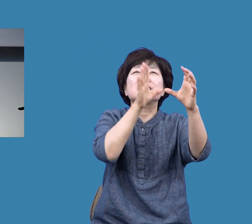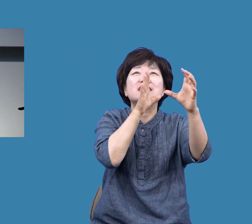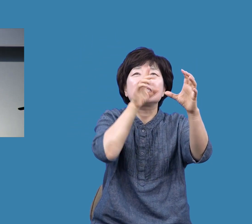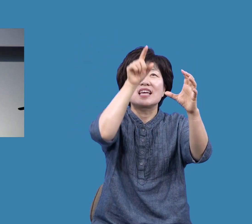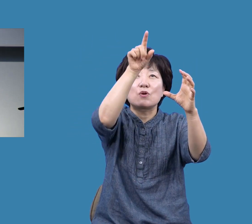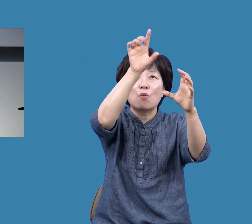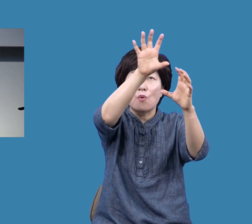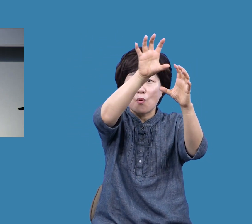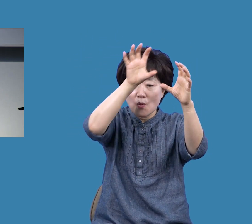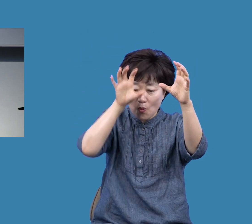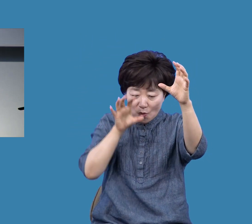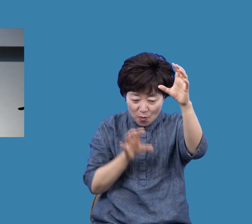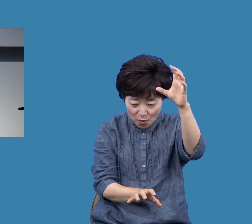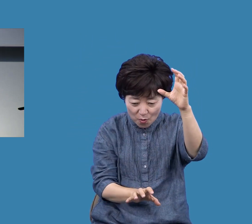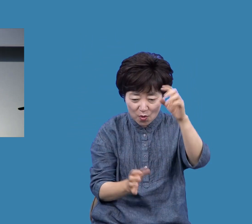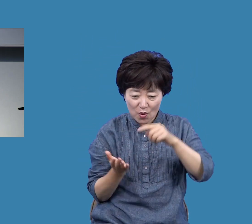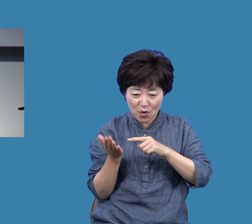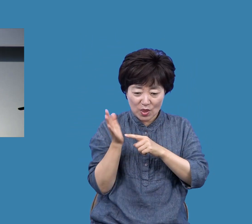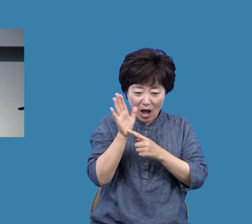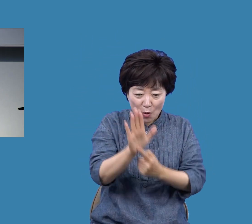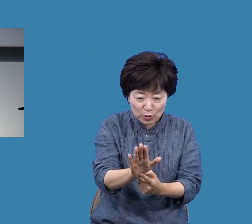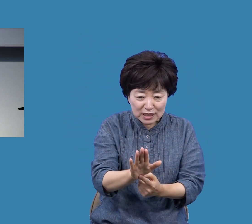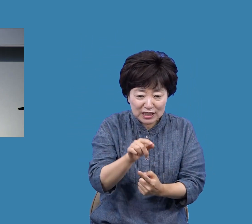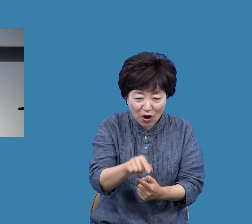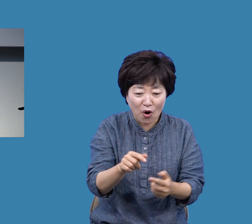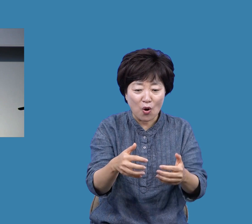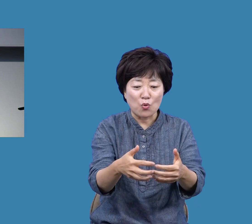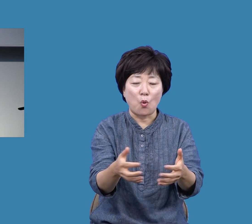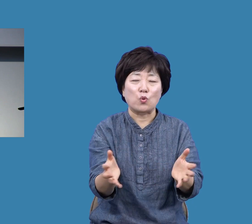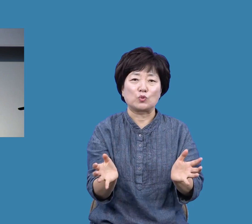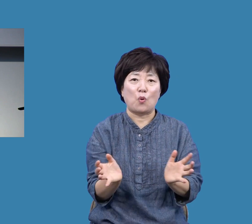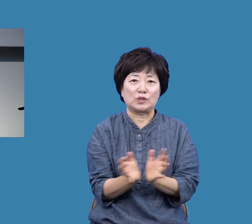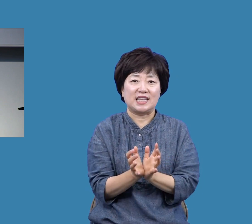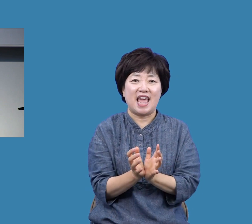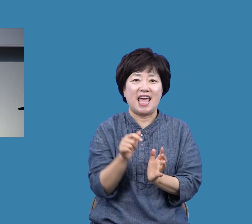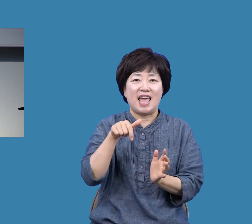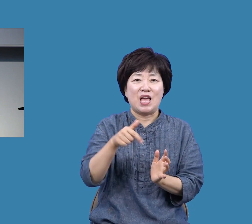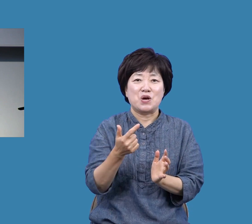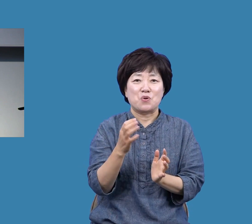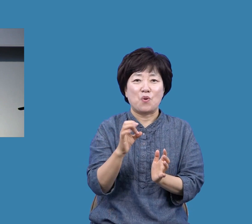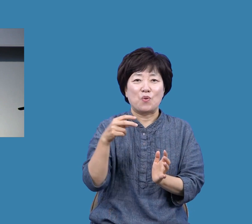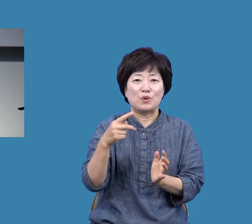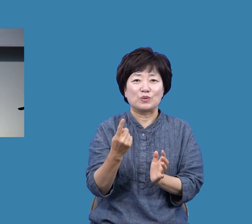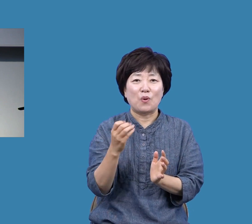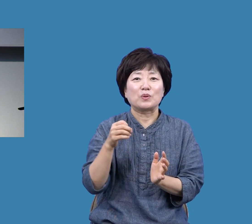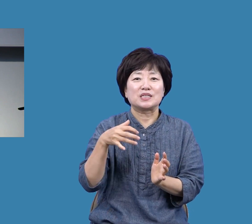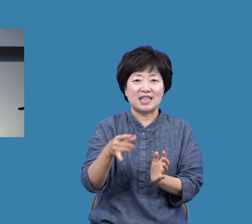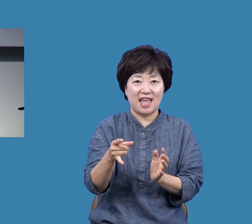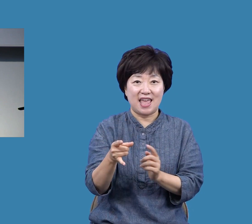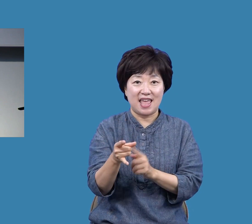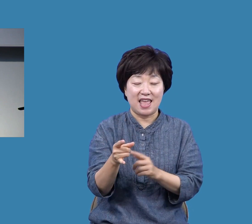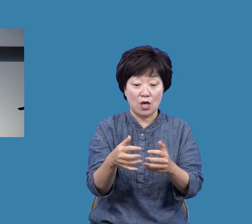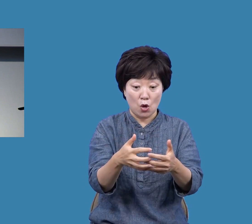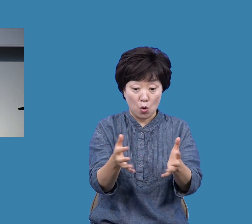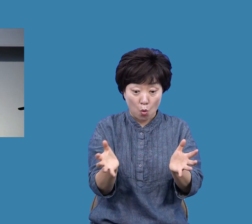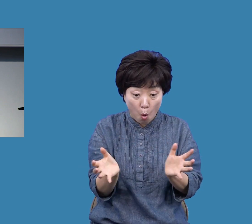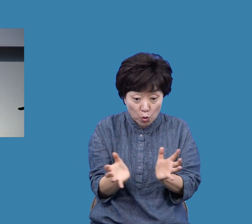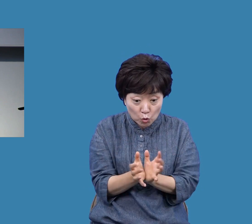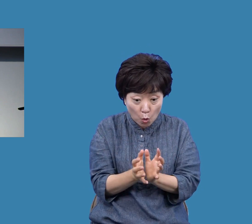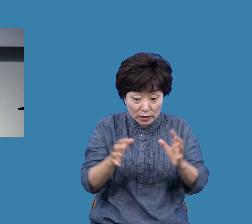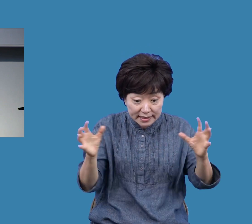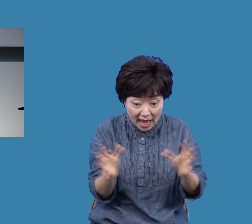것이 뭐냐면 공동체라는 거예요. 그 얘기는 아까도 얘기했지만 공동체가 만들어지지 않는 어떤